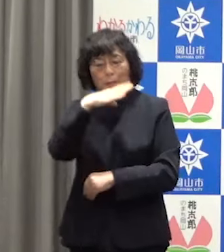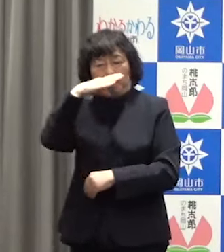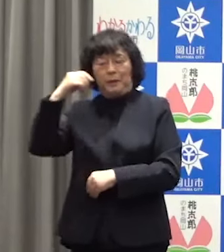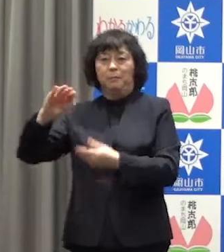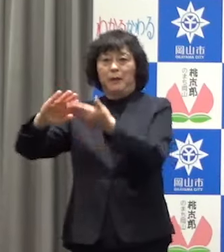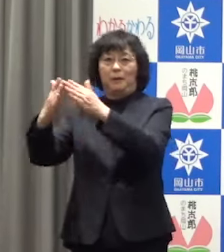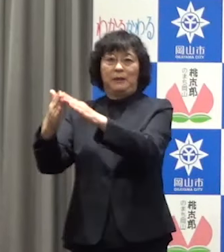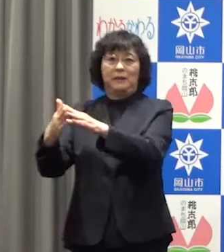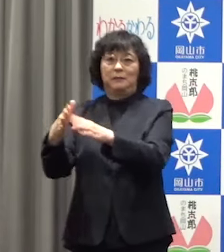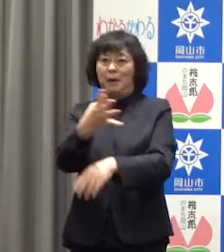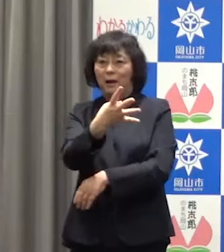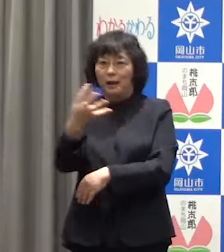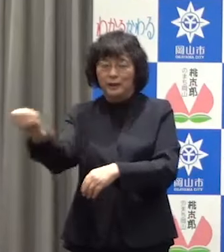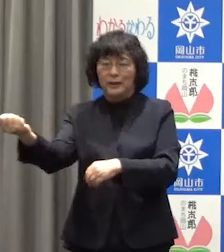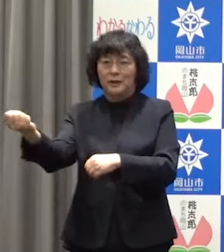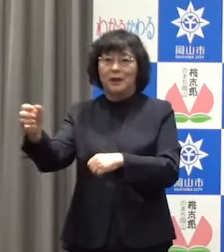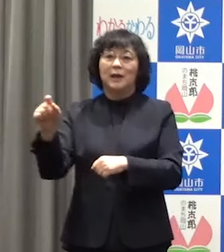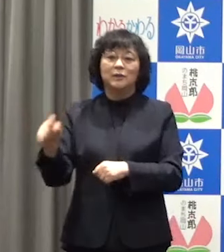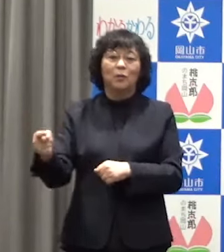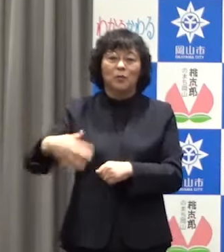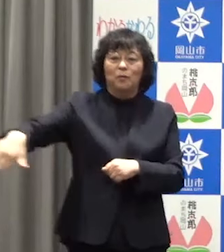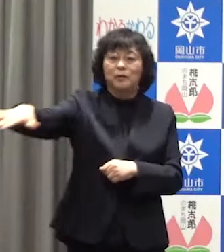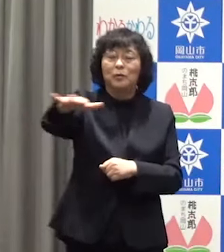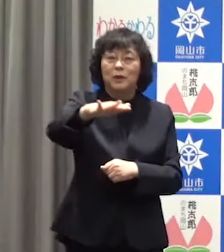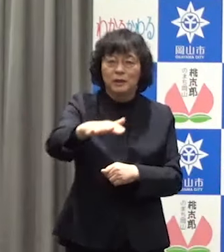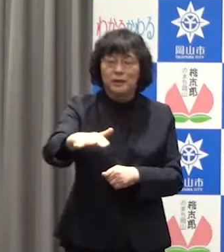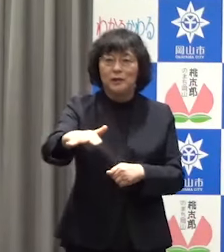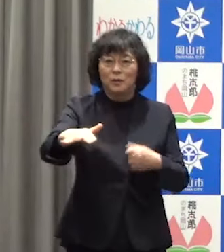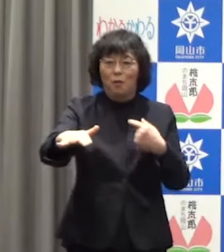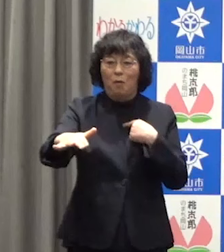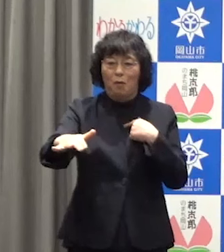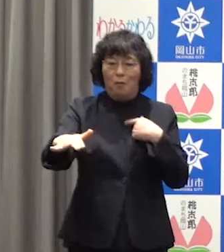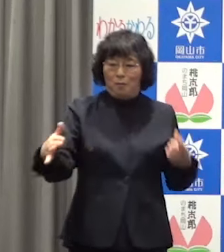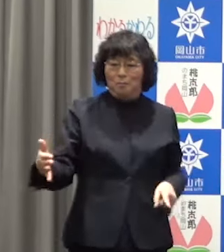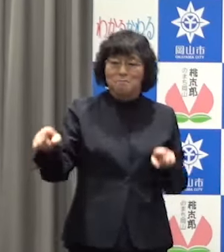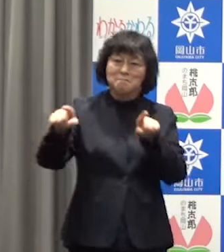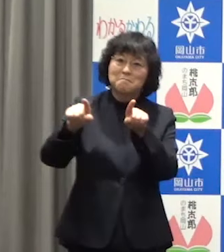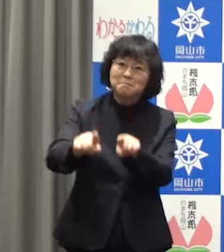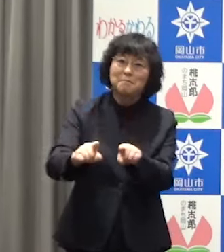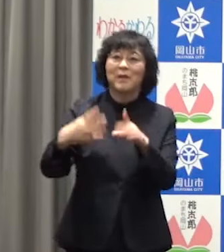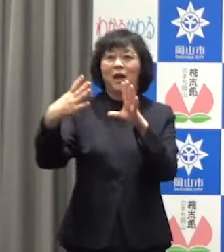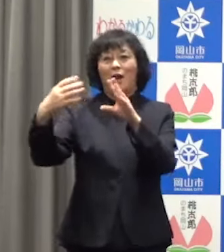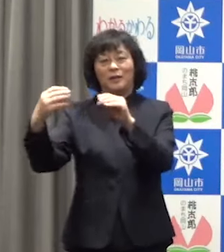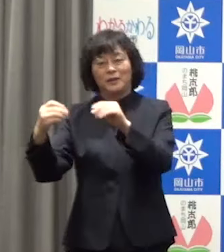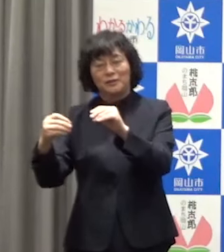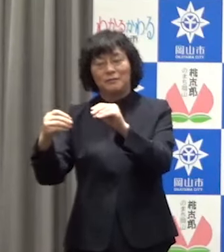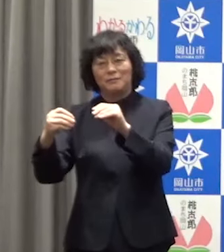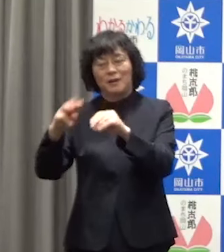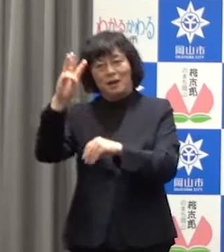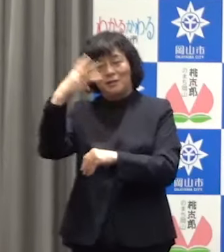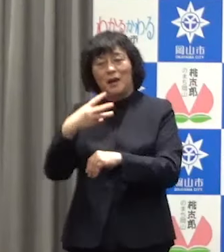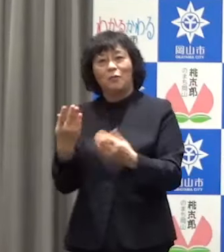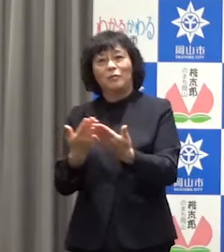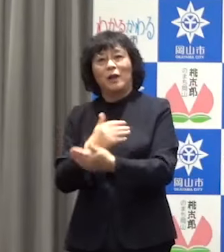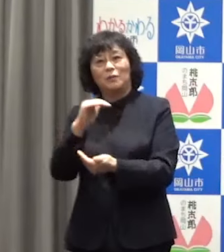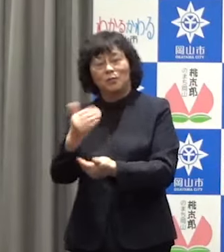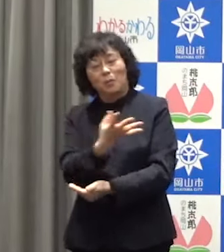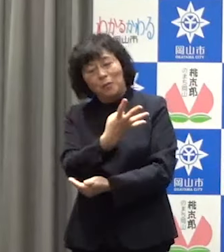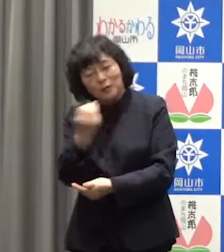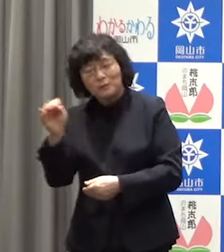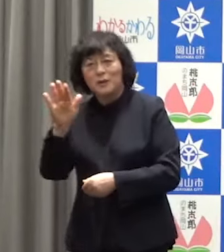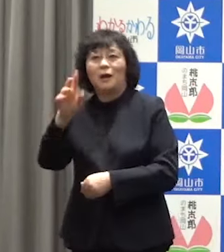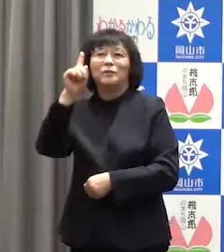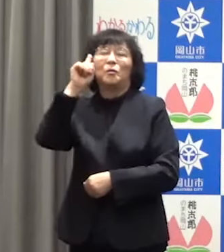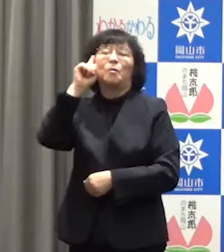、そういった都市の皆さん方と話し合って、参考になることは多いではないかなと思います